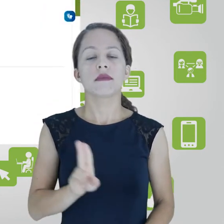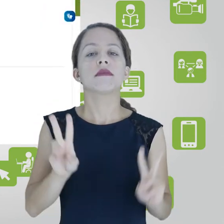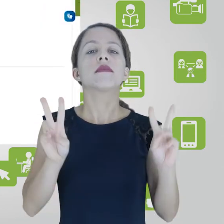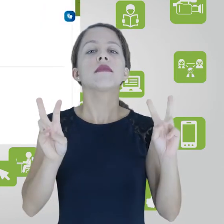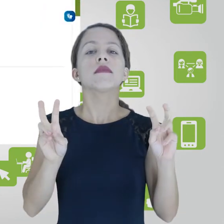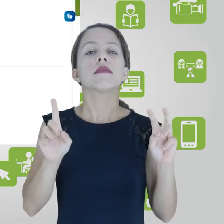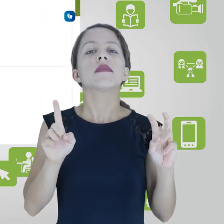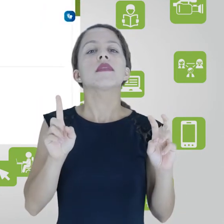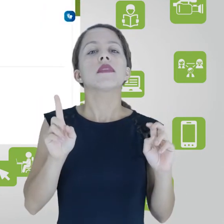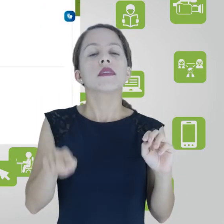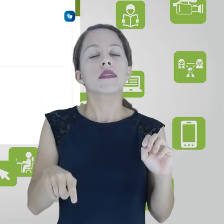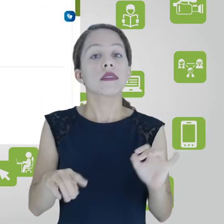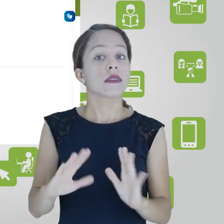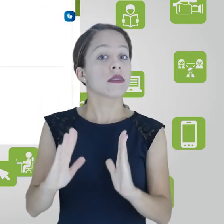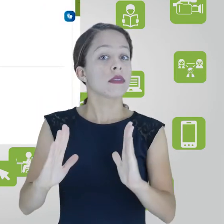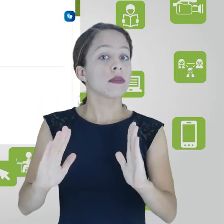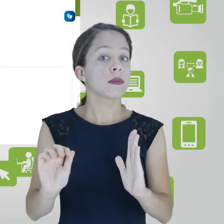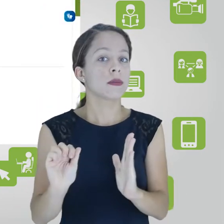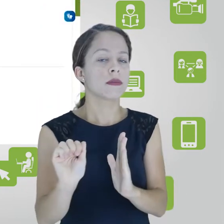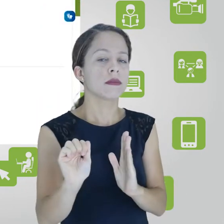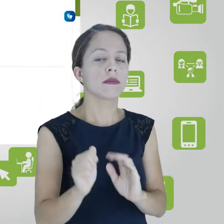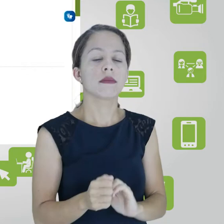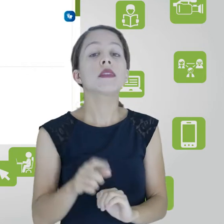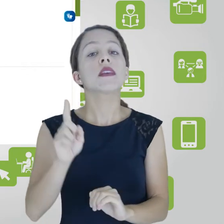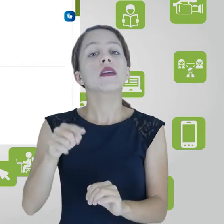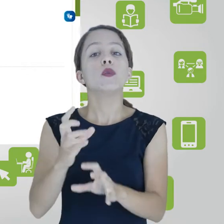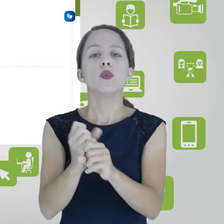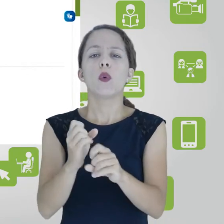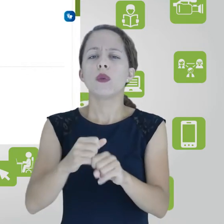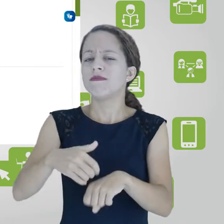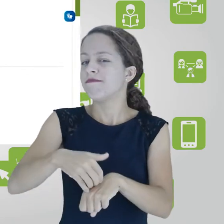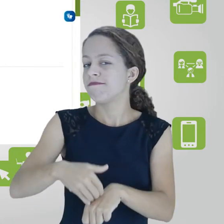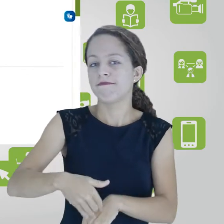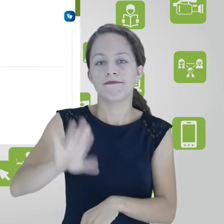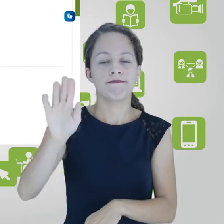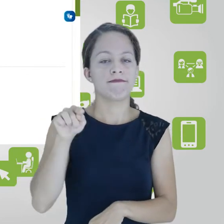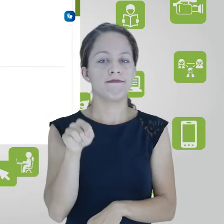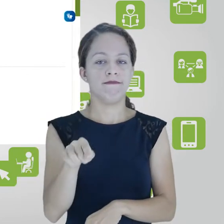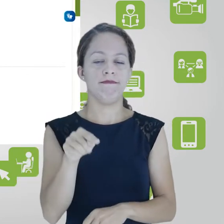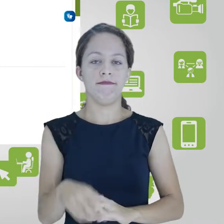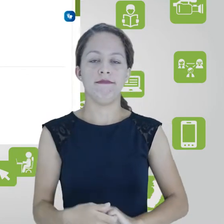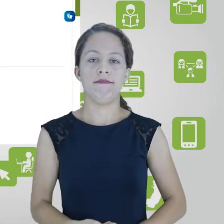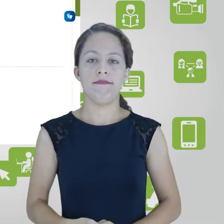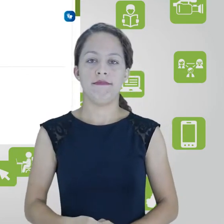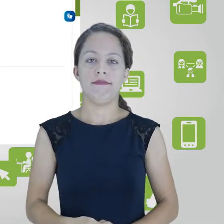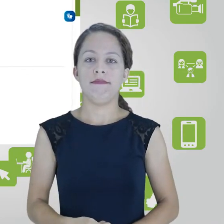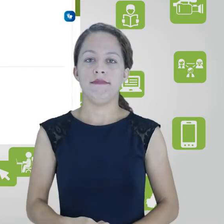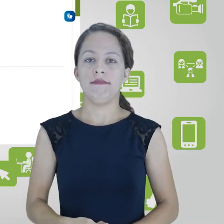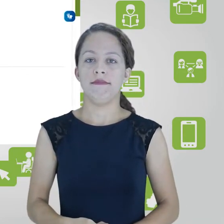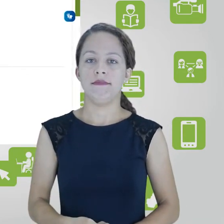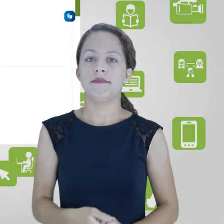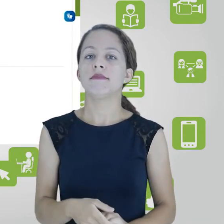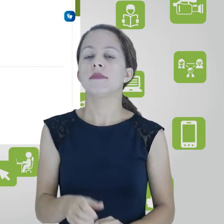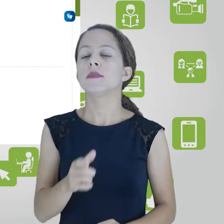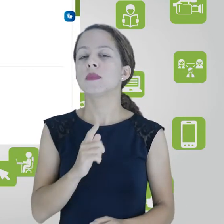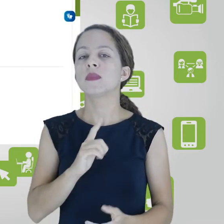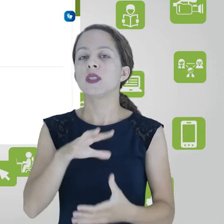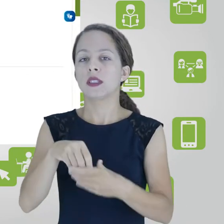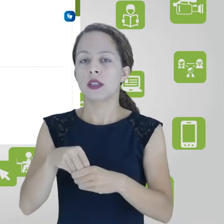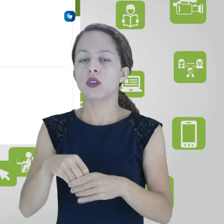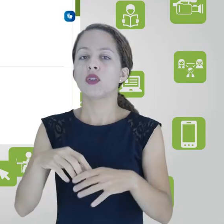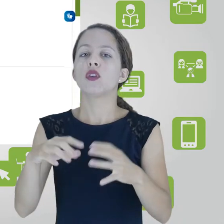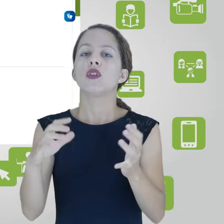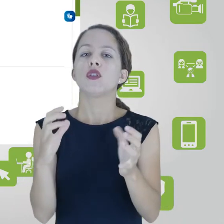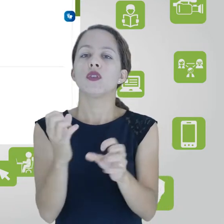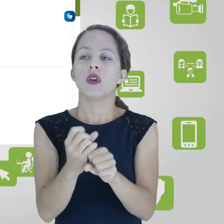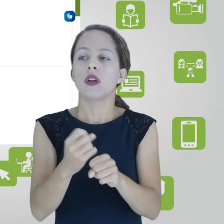O nome da categoria, etapa A. Ele vai ser maior nota aqui, ó. Então aqui,